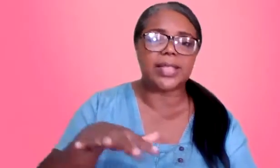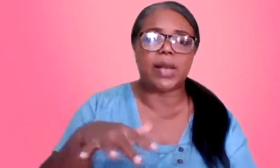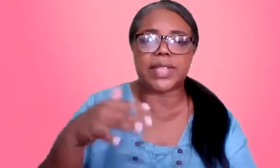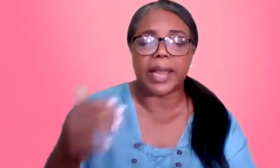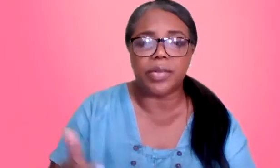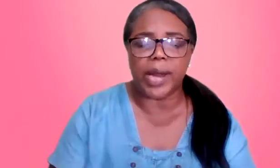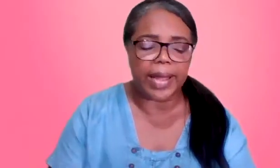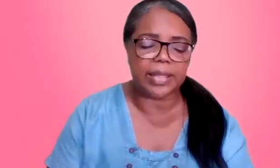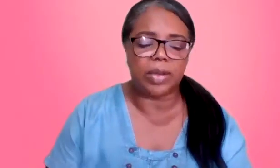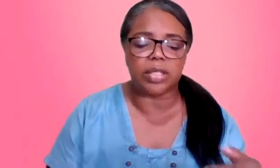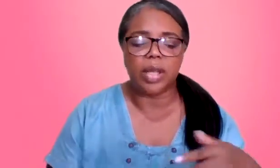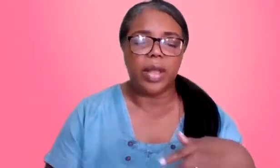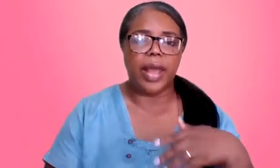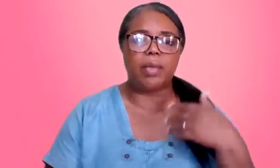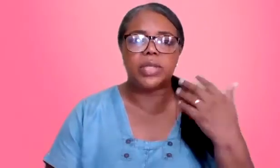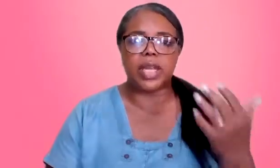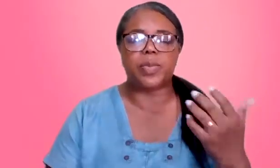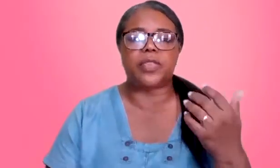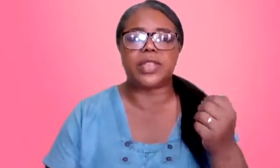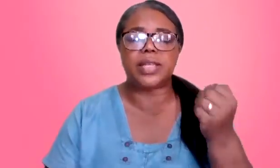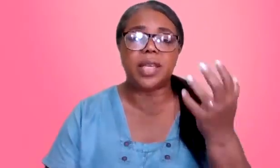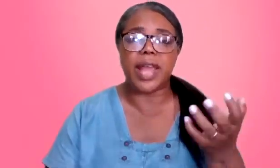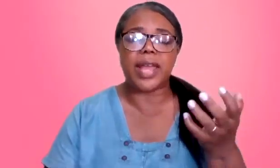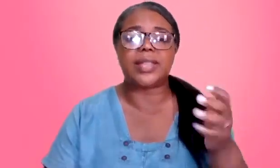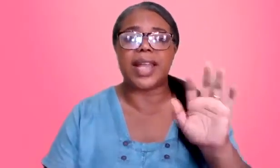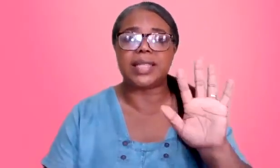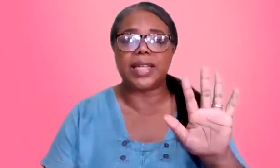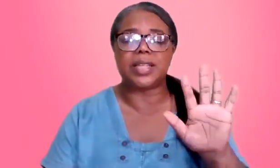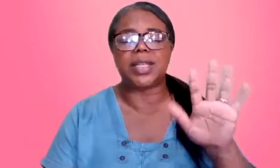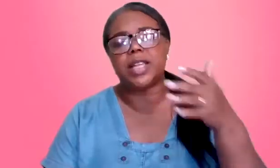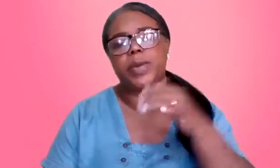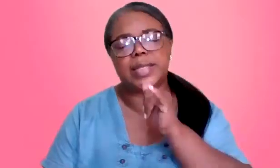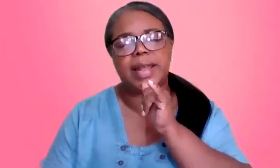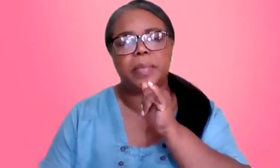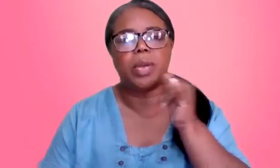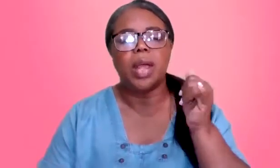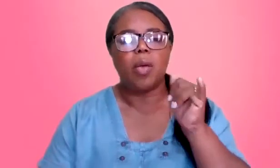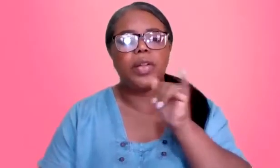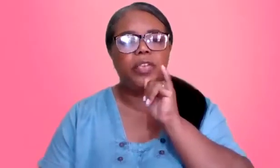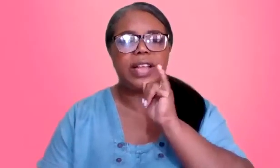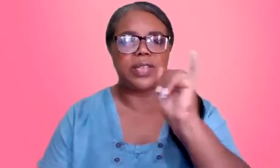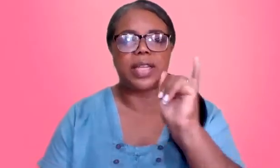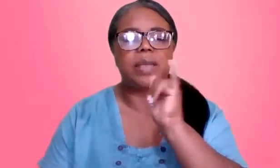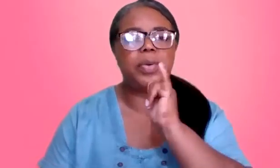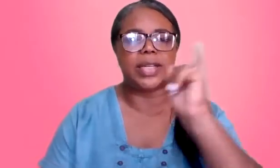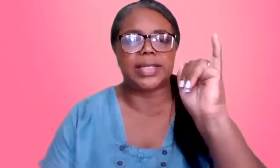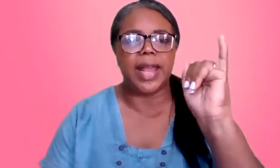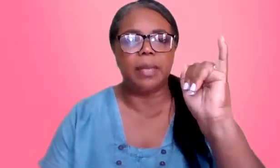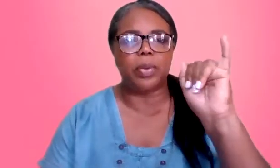que é o Signal Writing. Nós mostrei isso para vocês. O que é isso? É a escrita de sinais. Por exemplo, quando eu faço isso aqui, por exemplo,